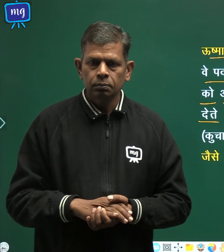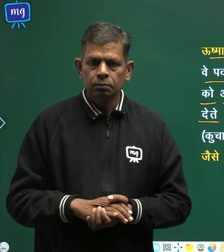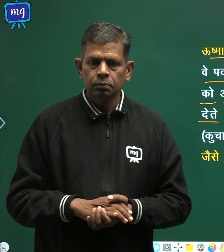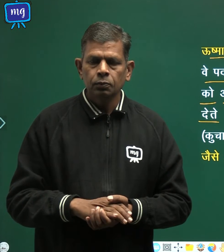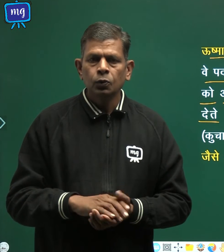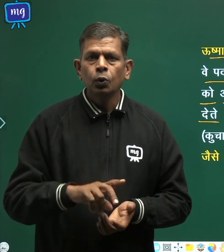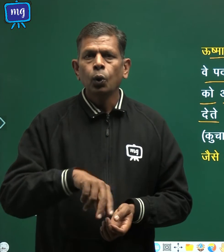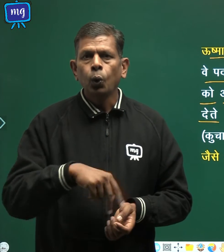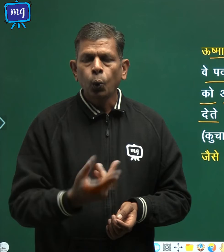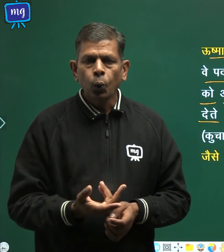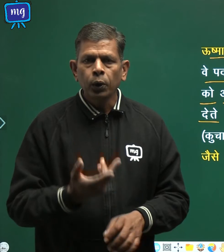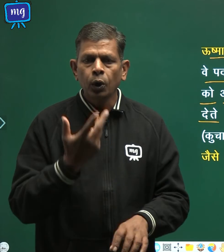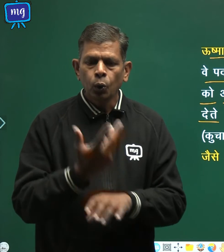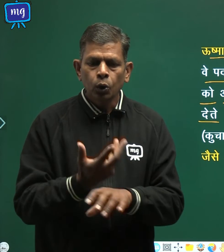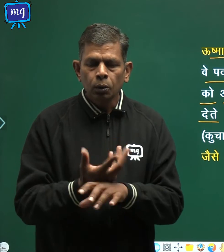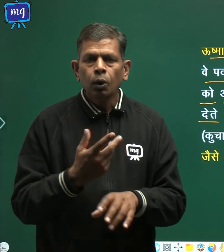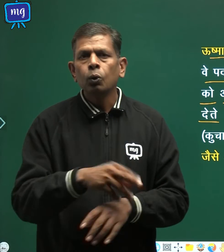उन्हें ऊष्मारोधी पदार्थ